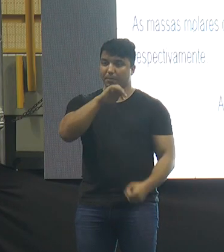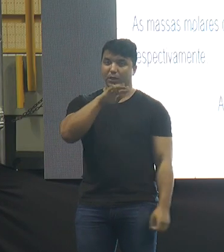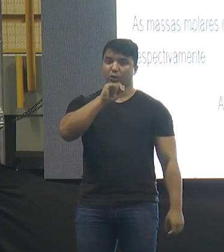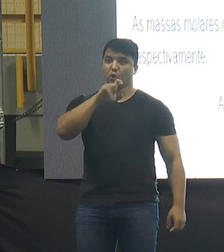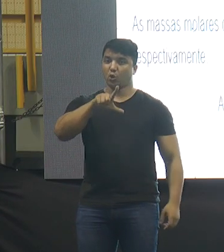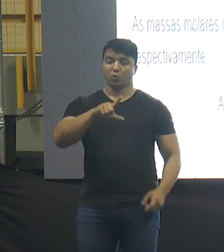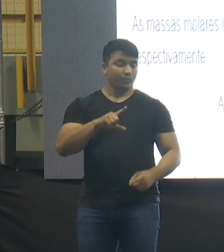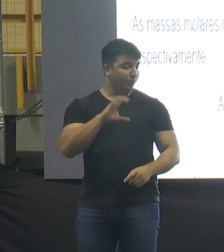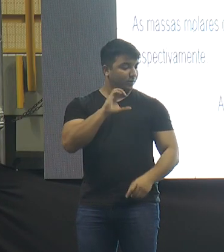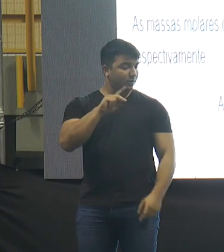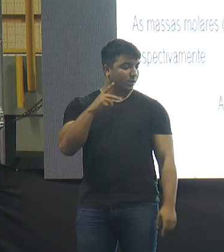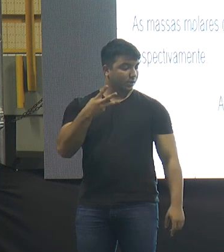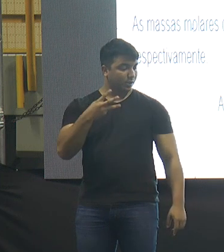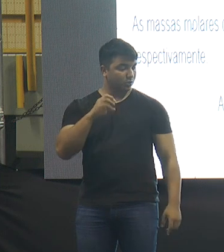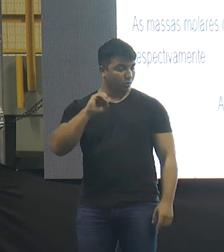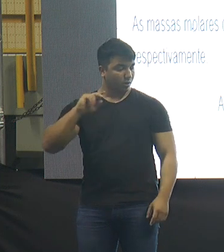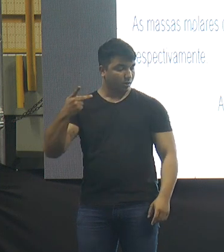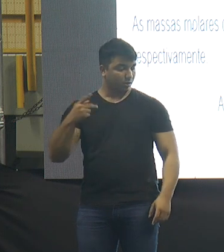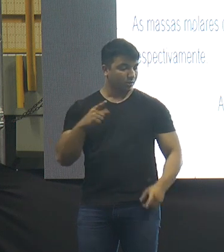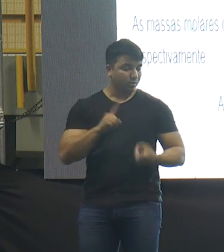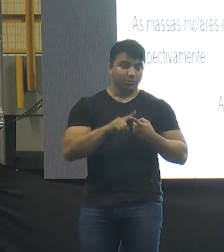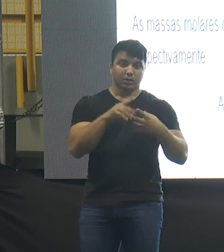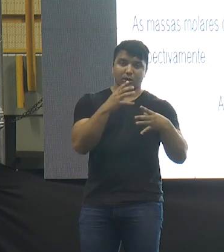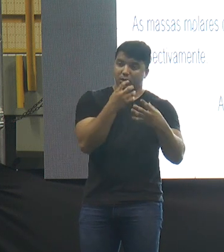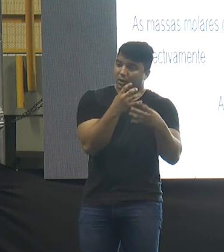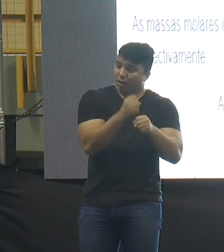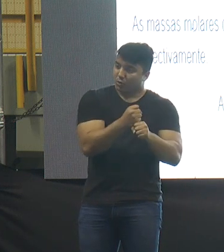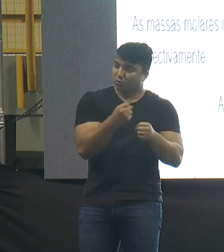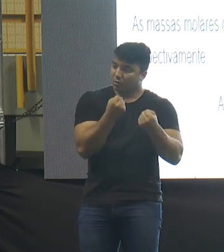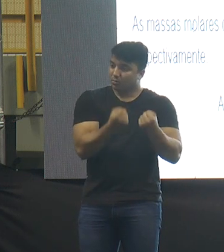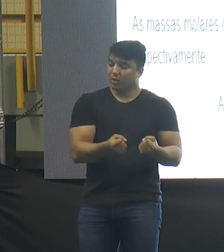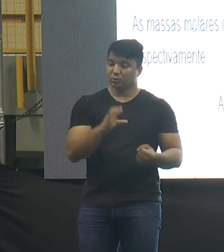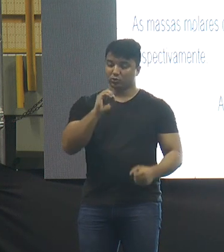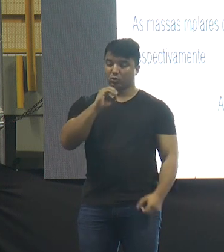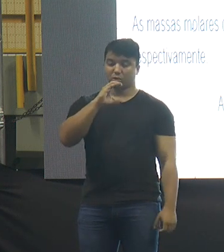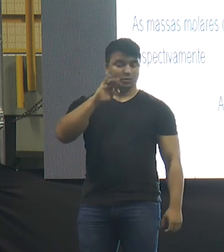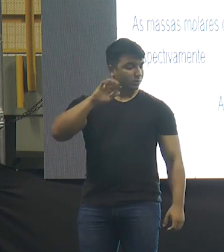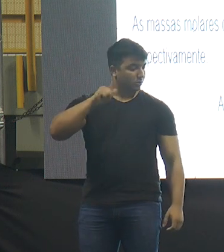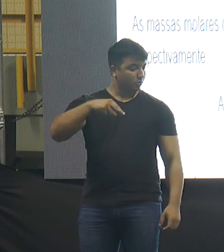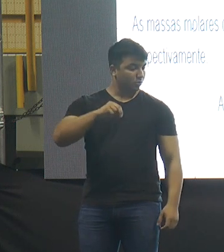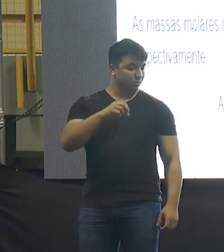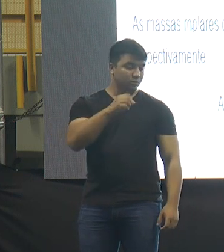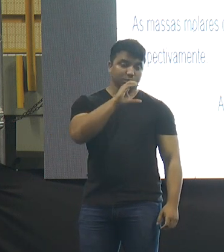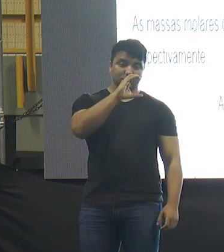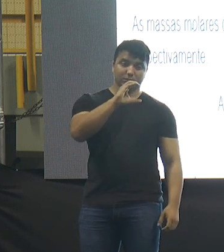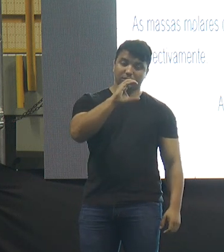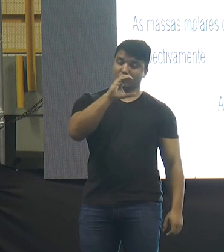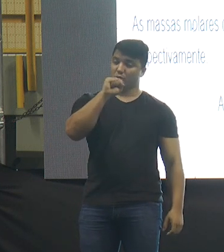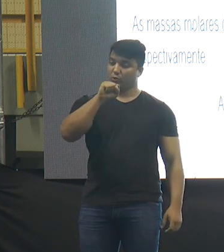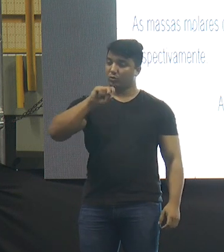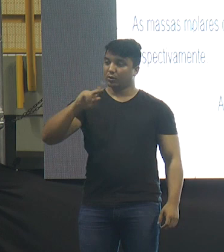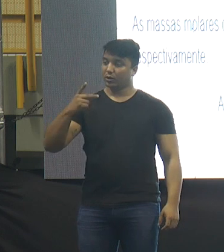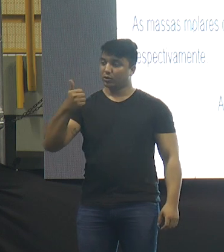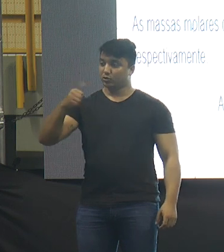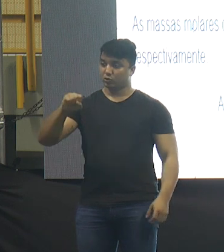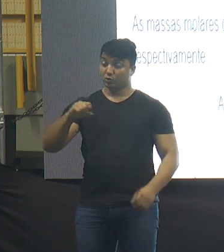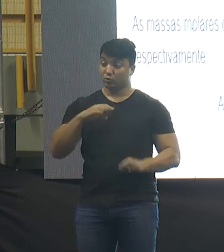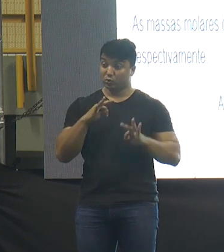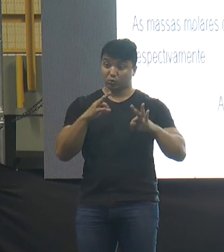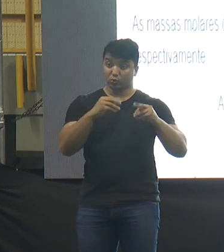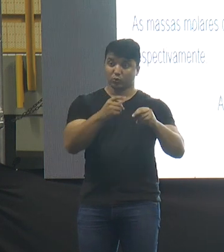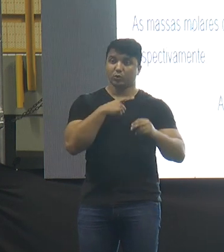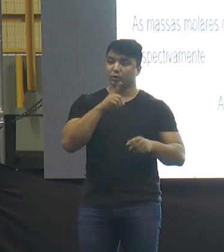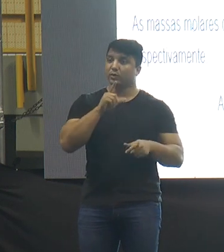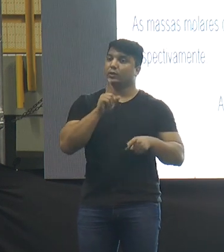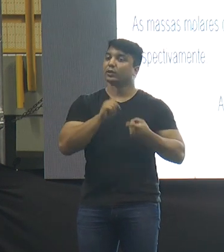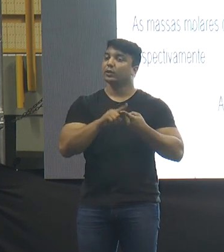Metanol, CH3OH. Vai ter que calcular a massa. Octano, C8H18. Vai ter que calcular a massa. Então, em todos esses